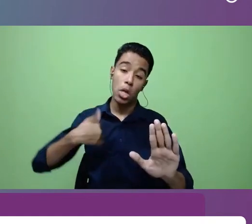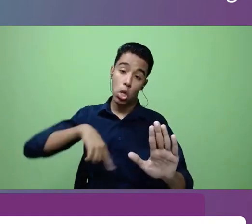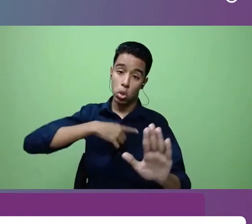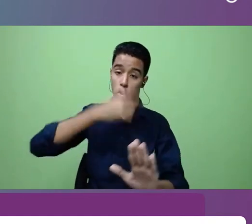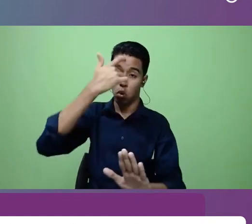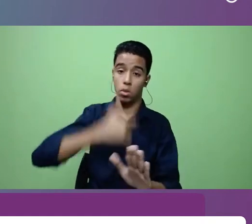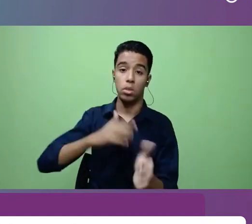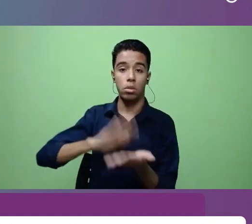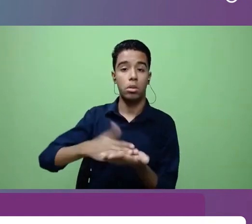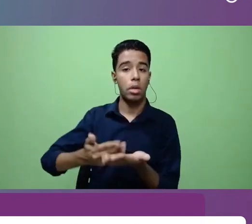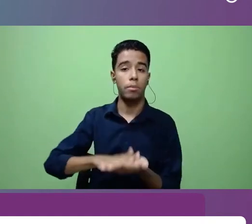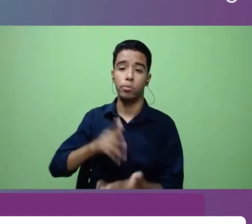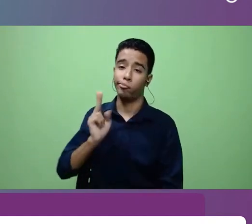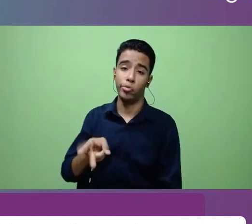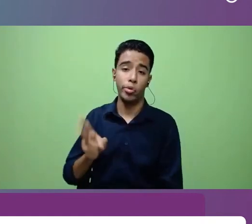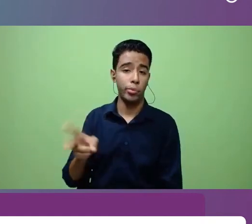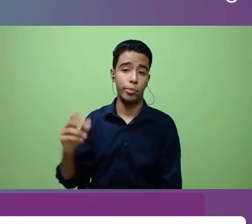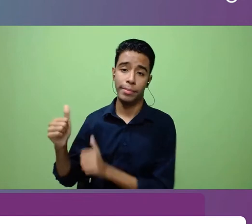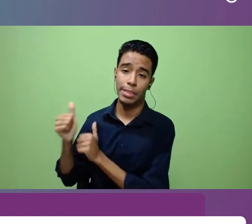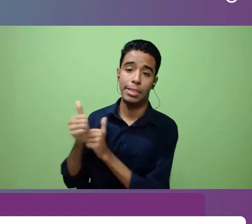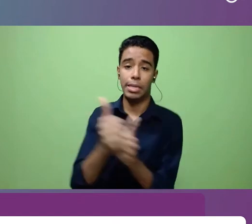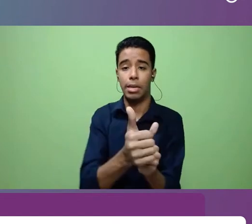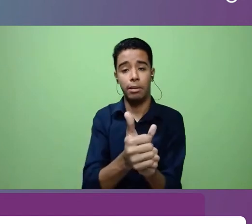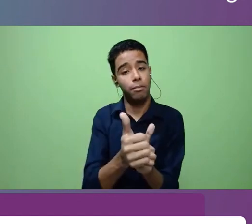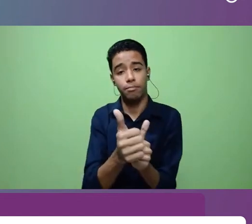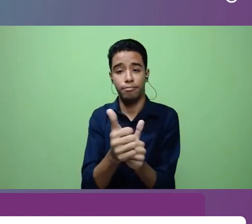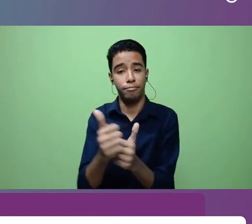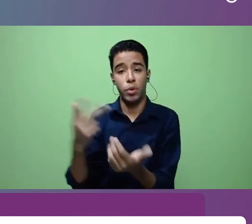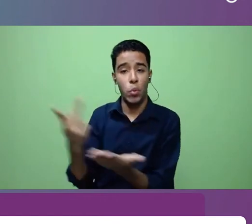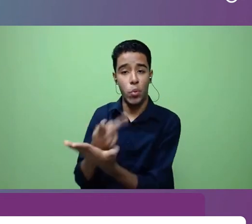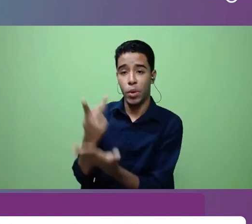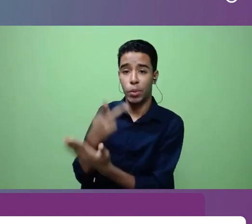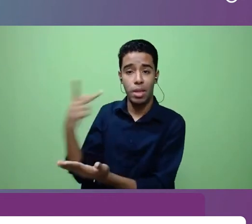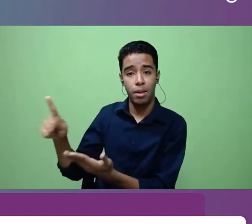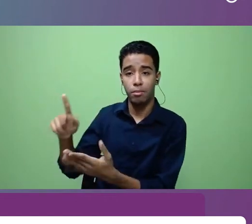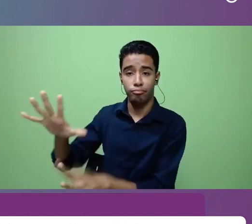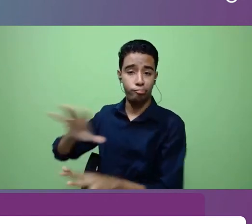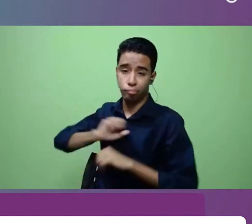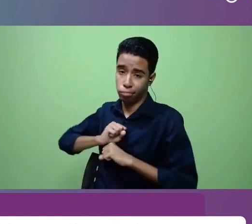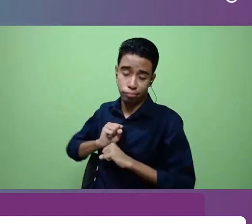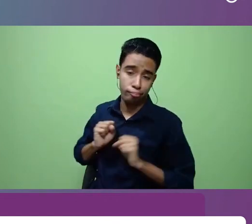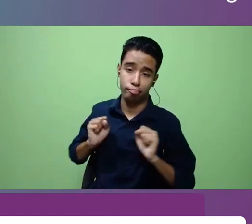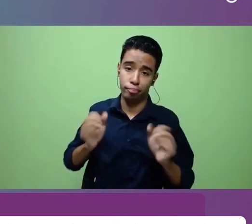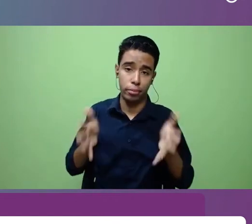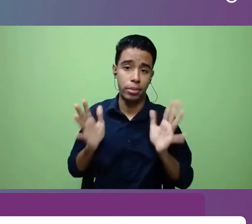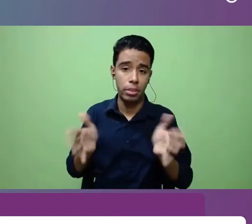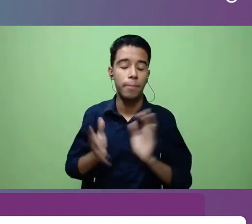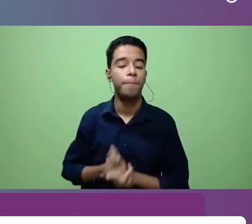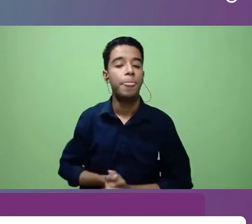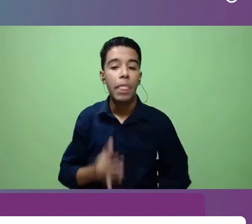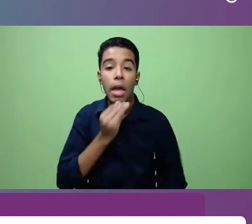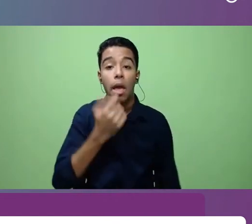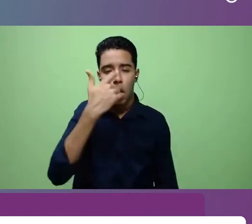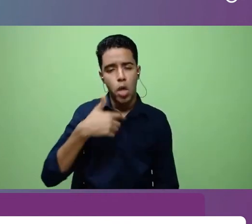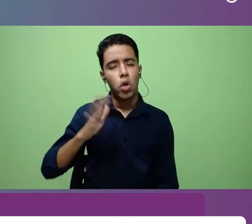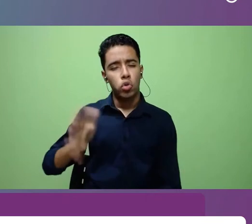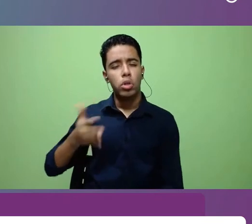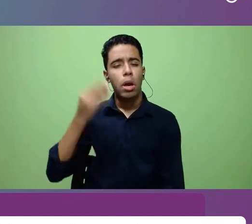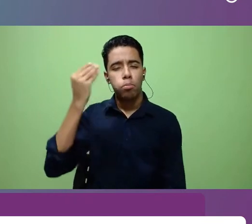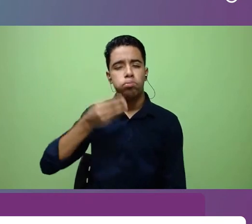aconteceu comigo? Eu já interpretei em contextos, até hoje interpreto, né, em contextos de textos sensíveis. Ou seja,